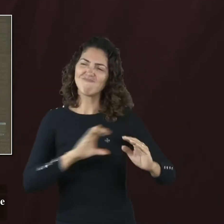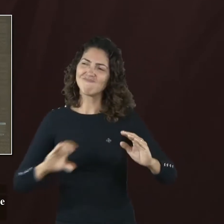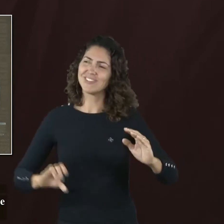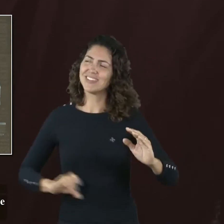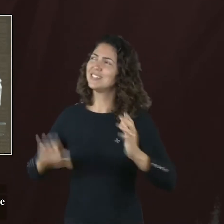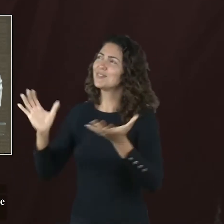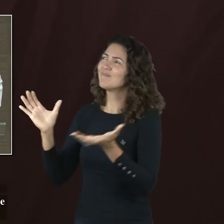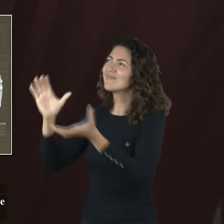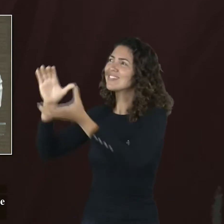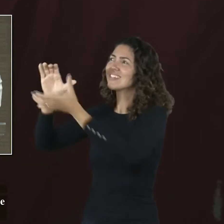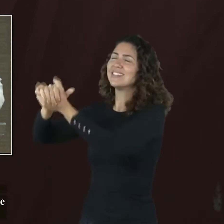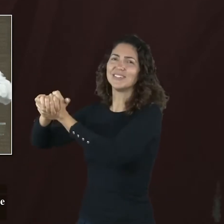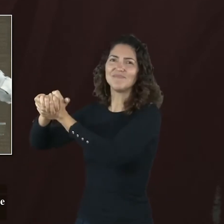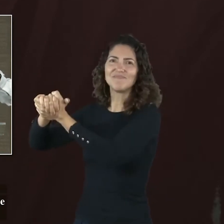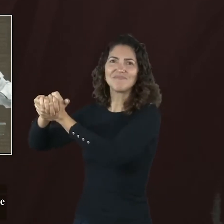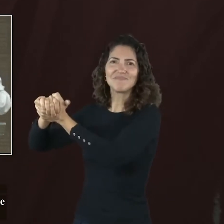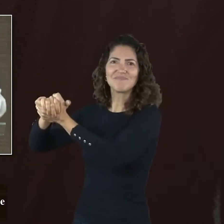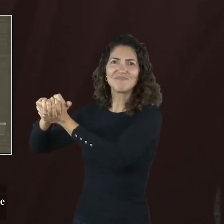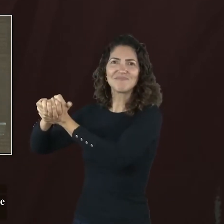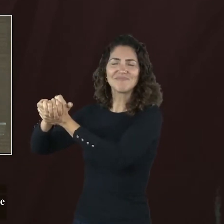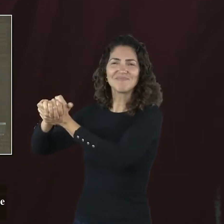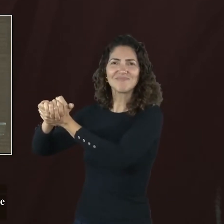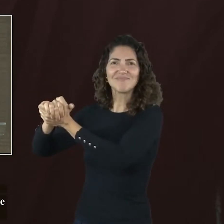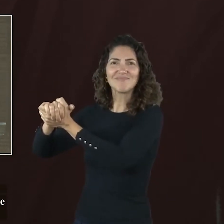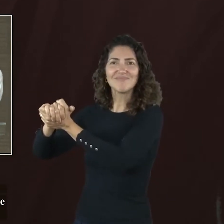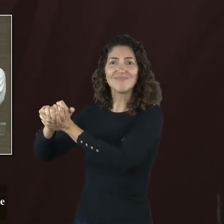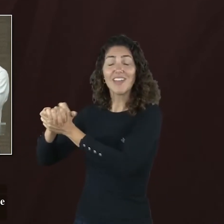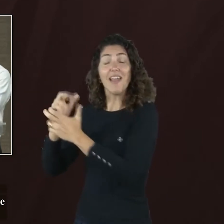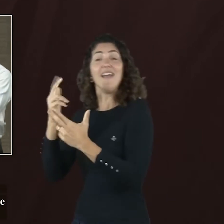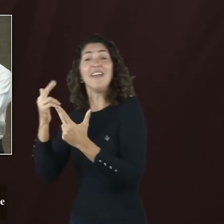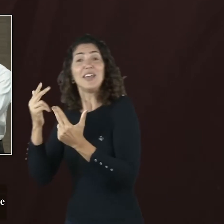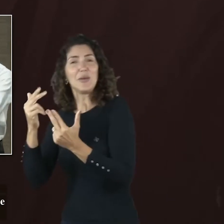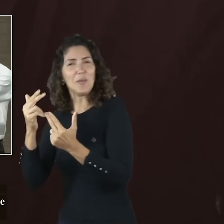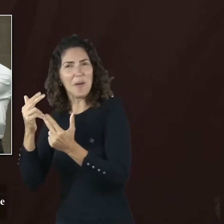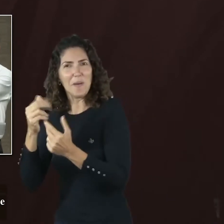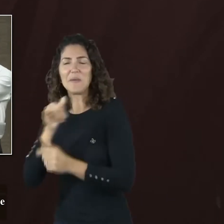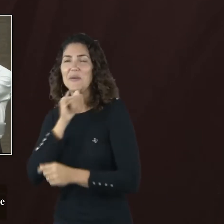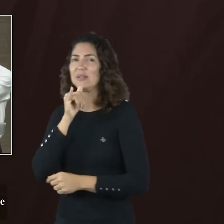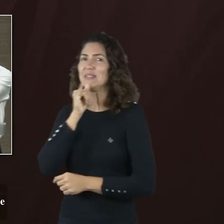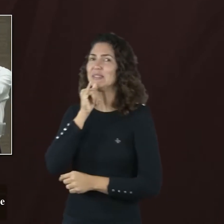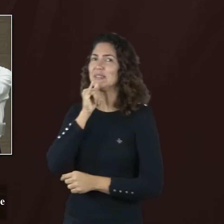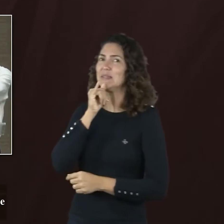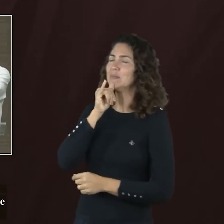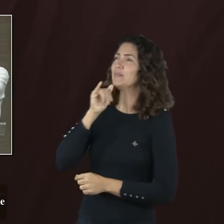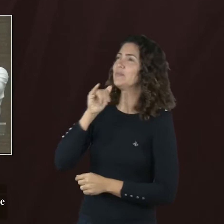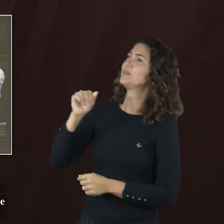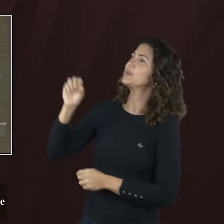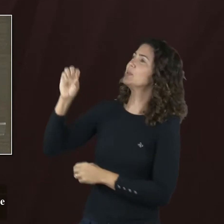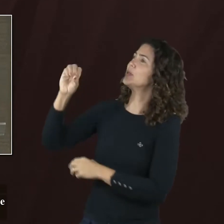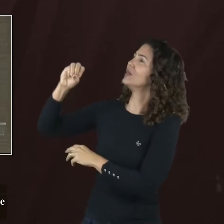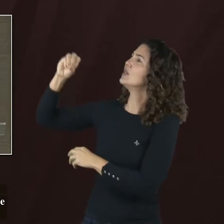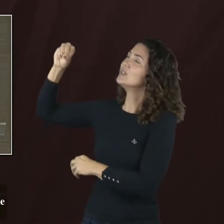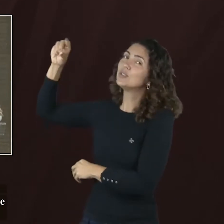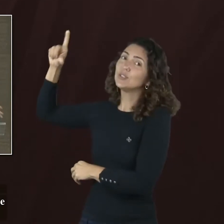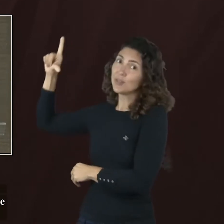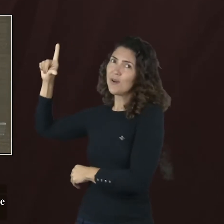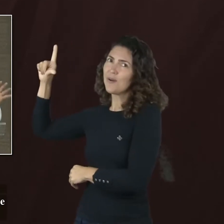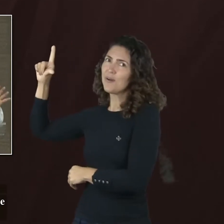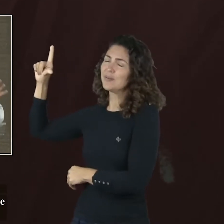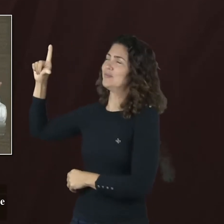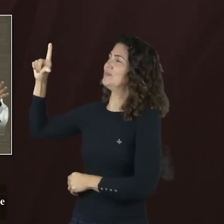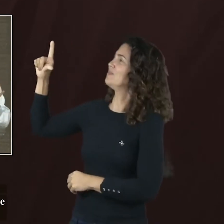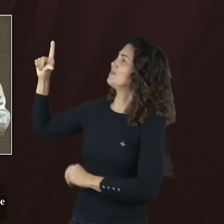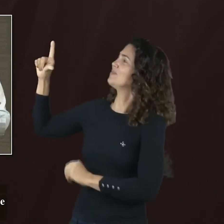só. Aí estarão prontos para batalhar, limpar essa terra de